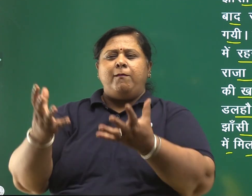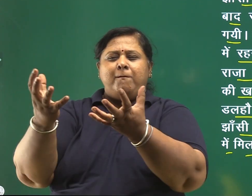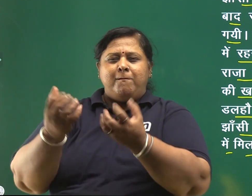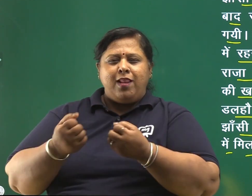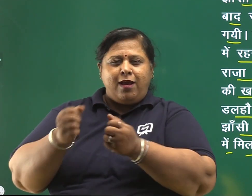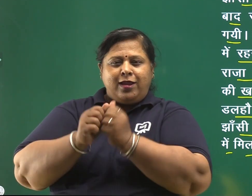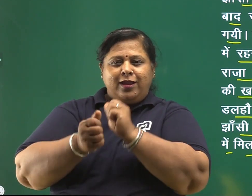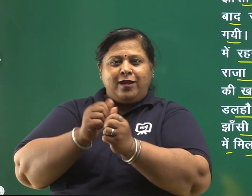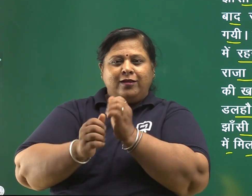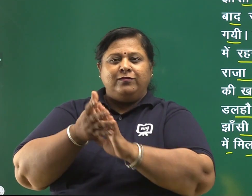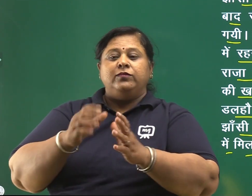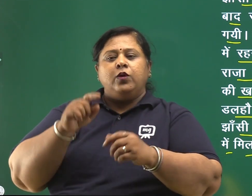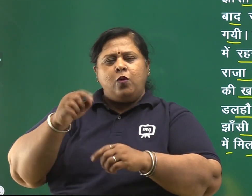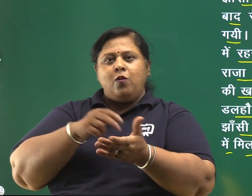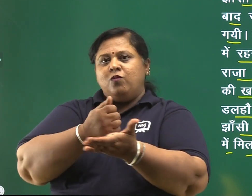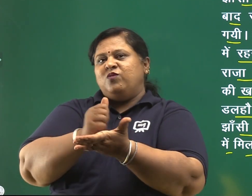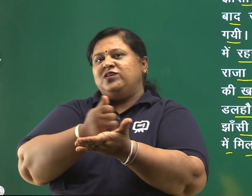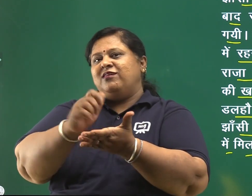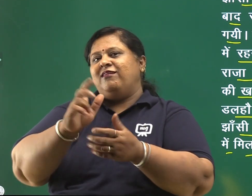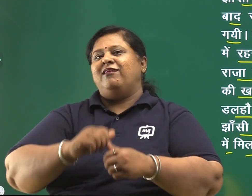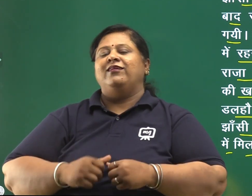मिलाने की कोशिश करने लगा।